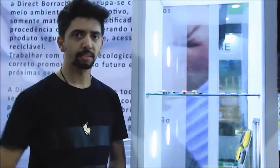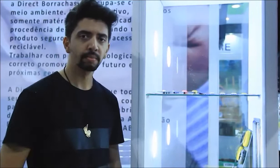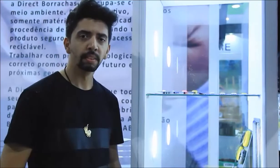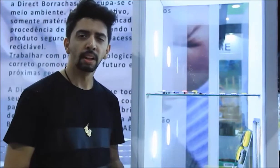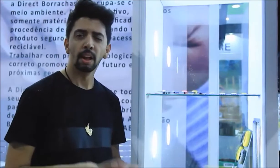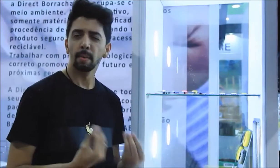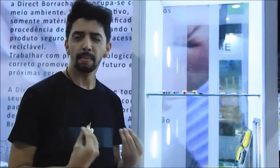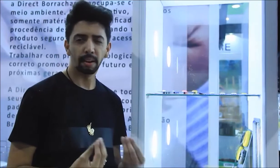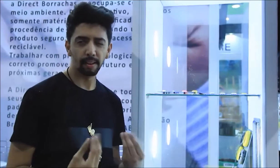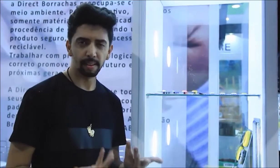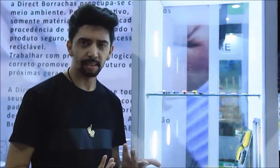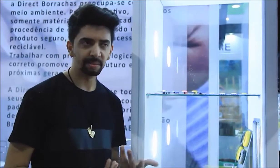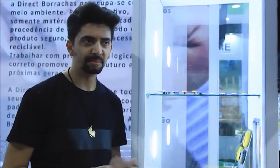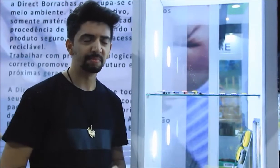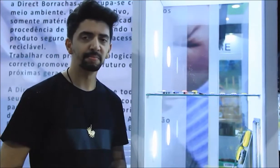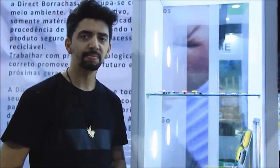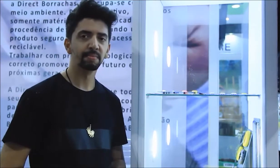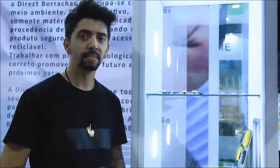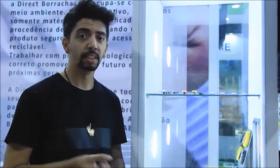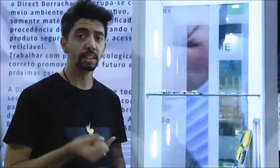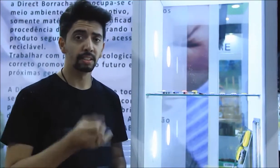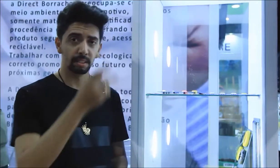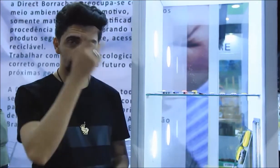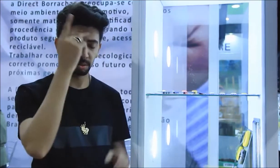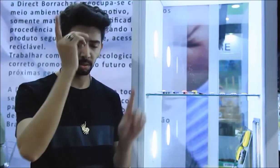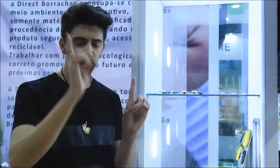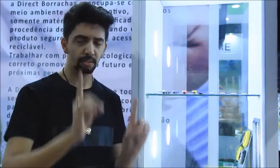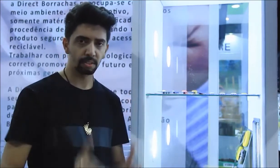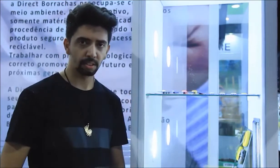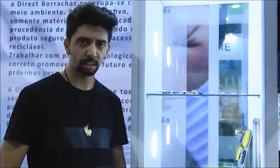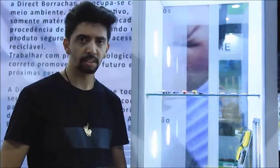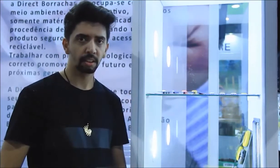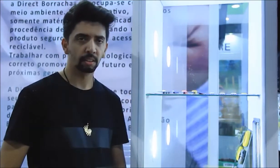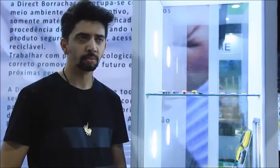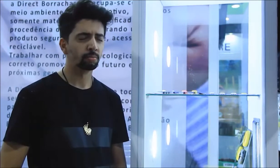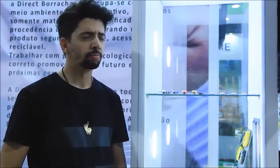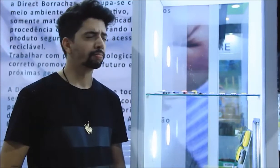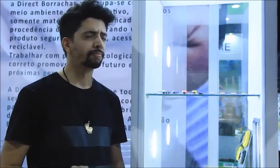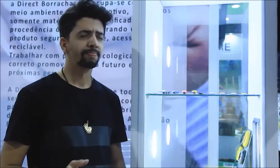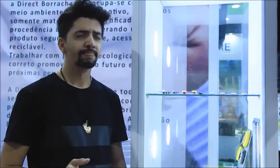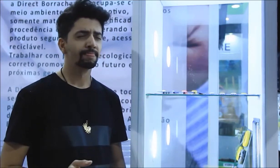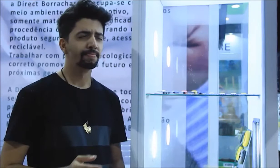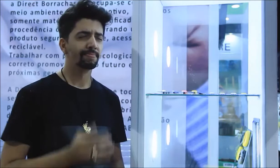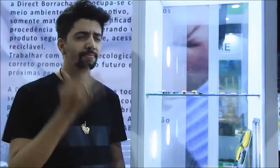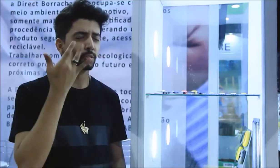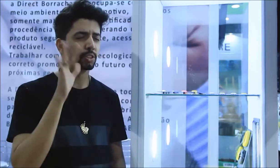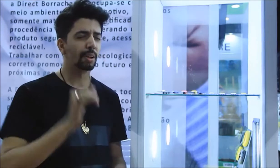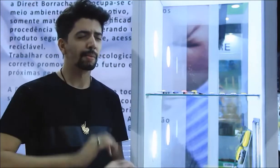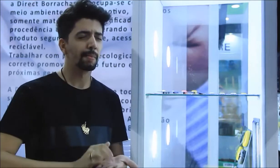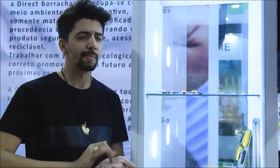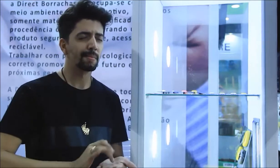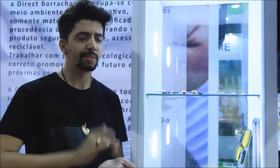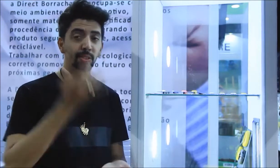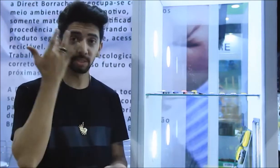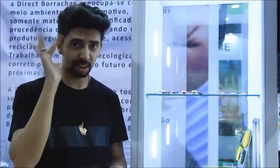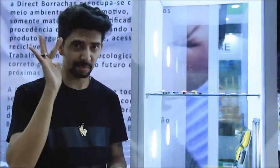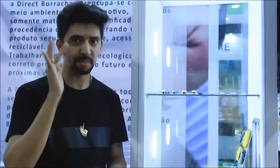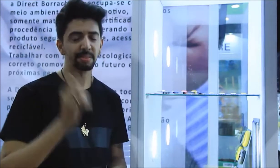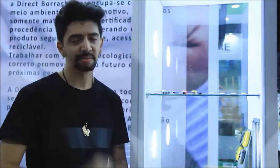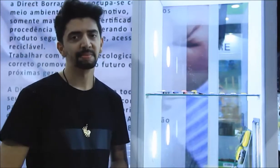que serve justamente quando o deficiente não sabe ler em braille.